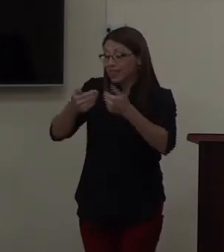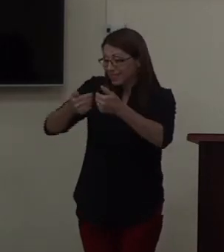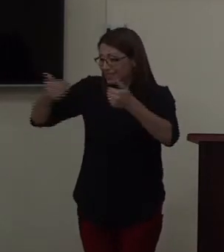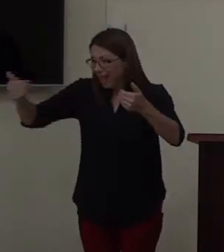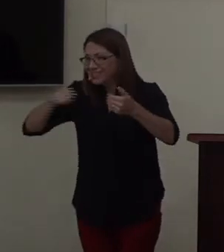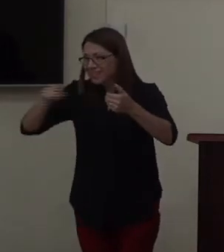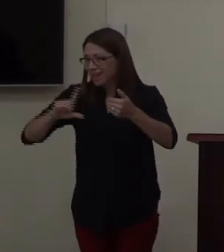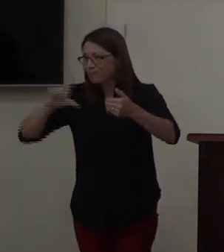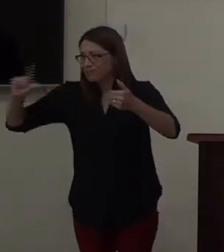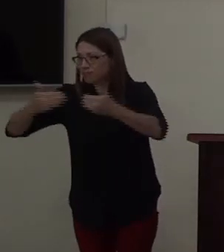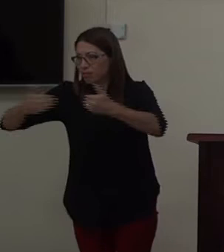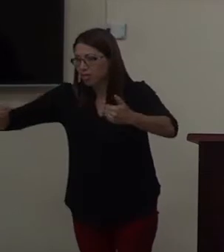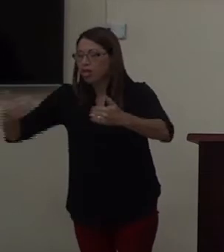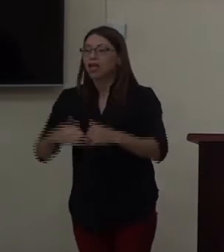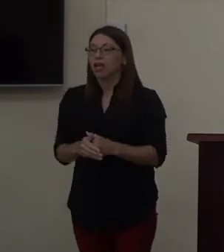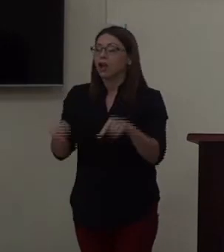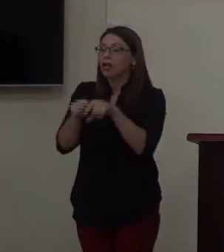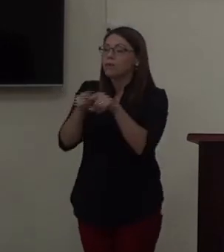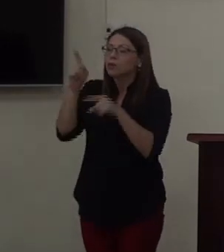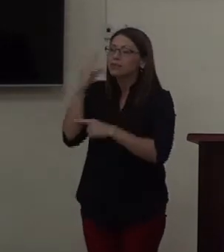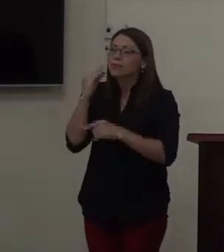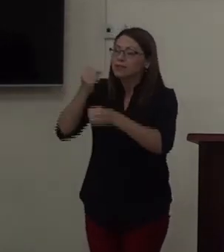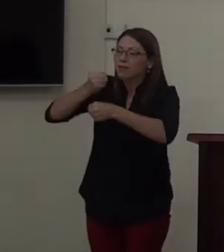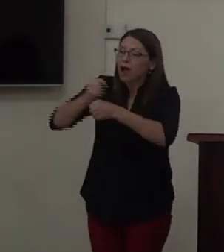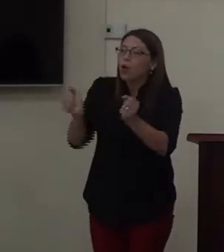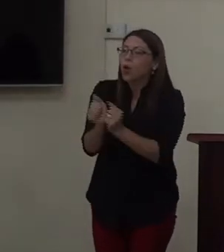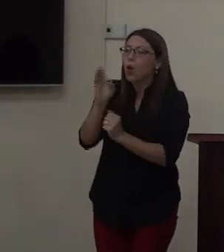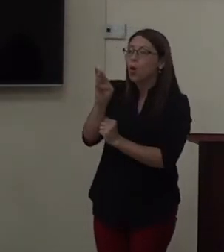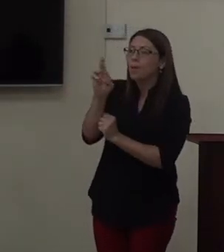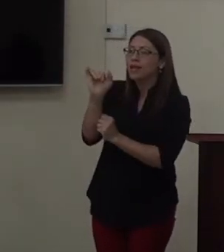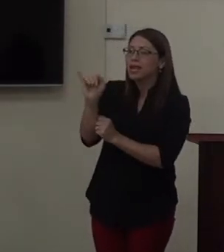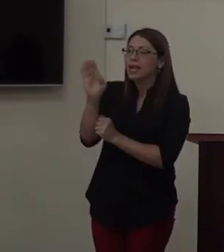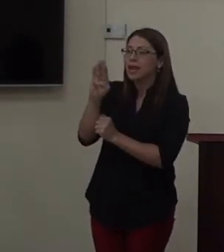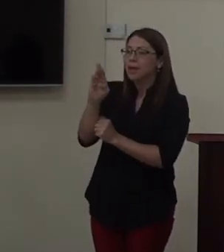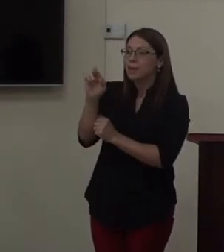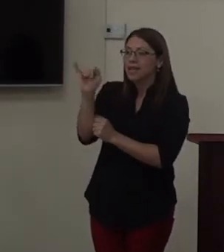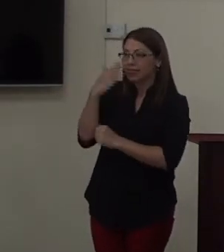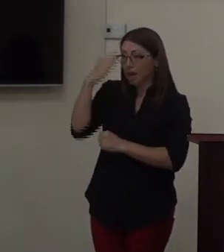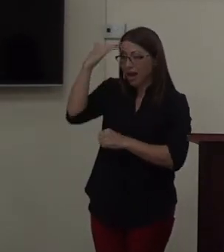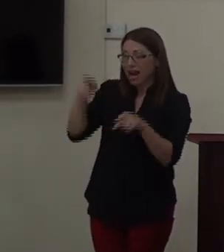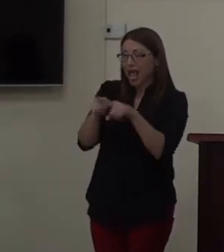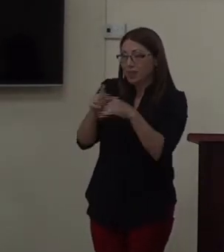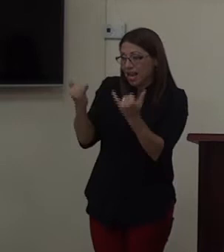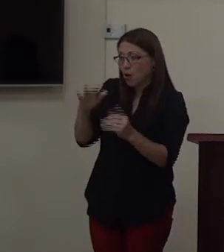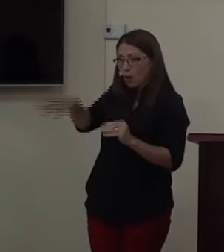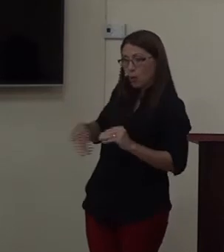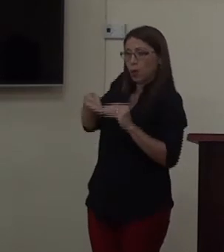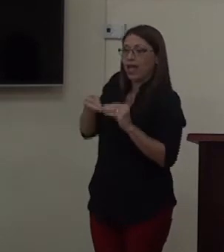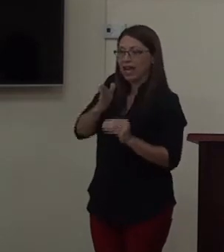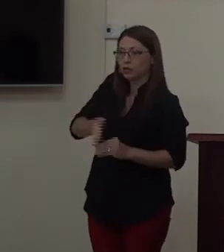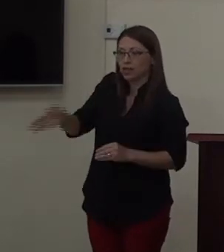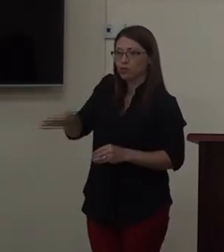espacio. Luego, una experiencia de trabajo también con los grillis en Talamanca, a la que se suma ahora un poco los grillis en la zona